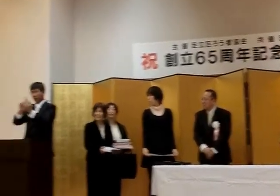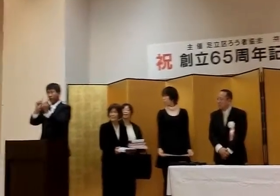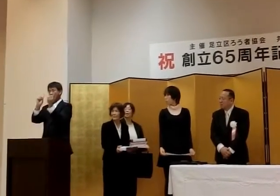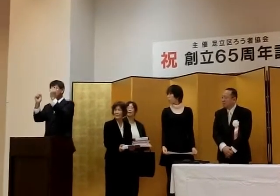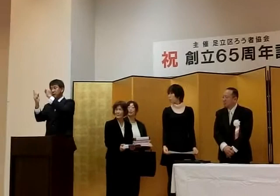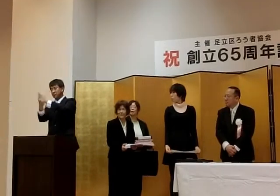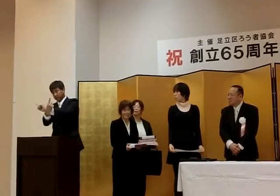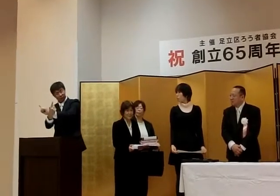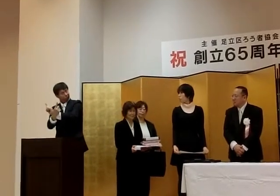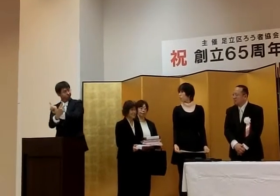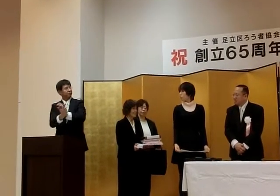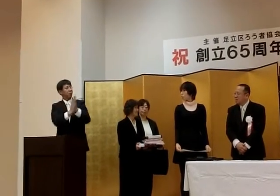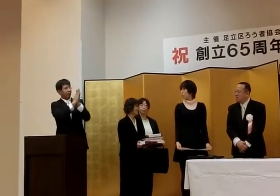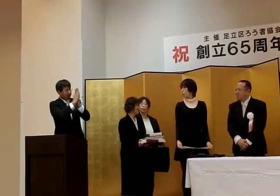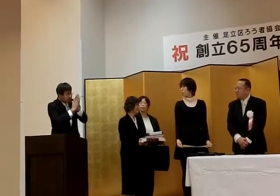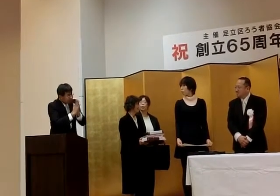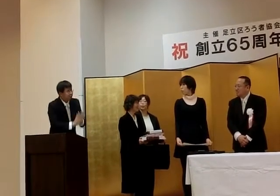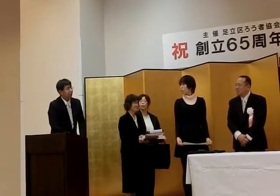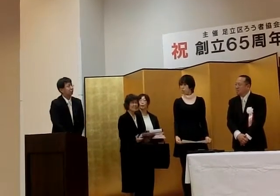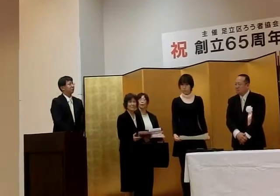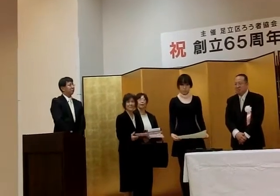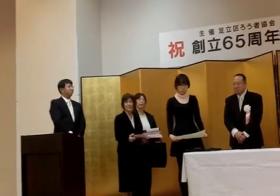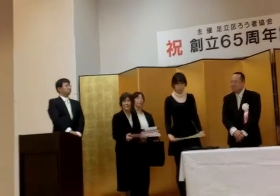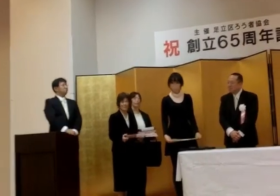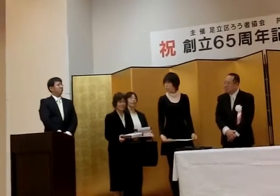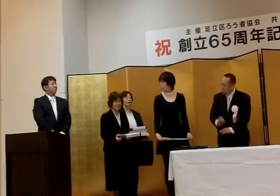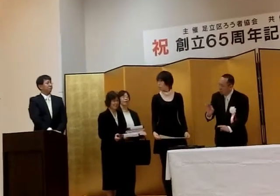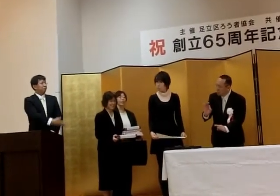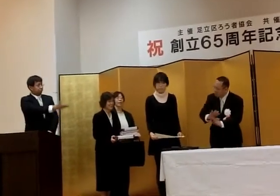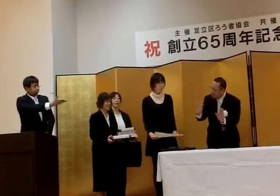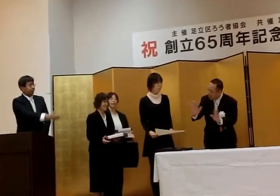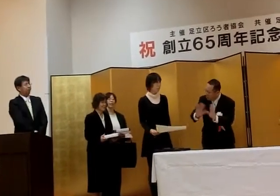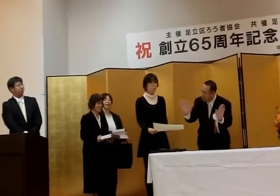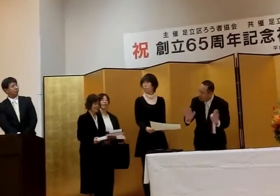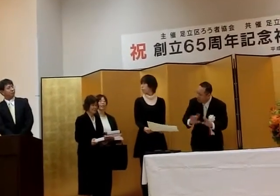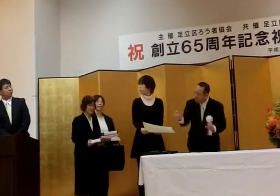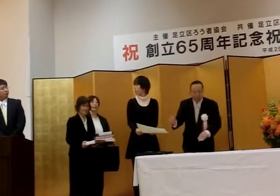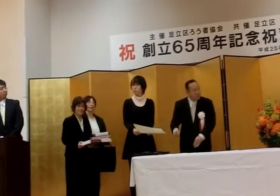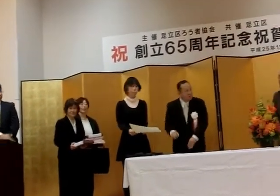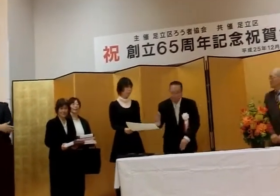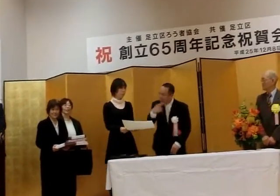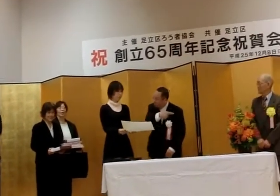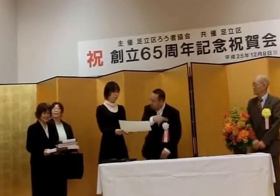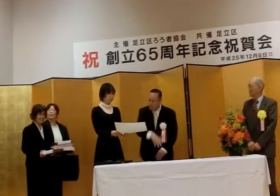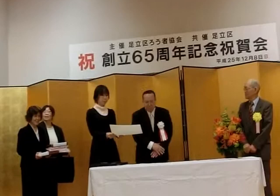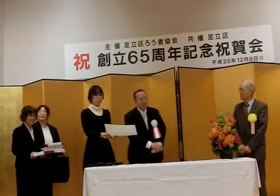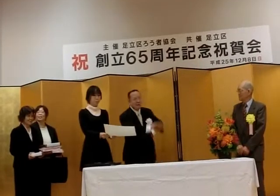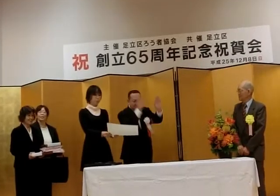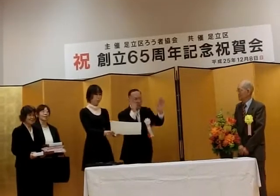清水様は都合により欠席になっております。代理の方がお受け取りになります。